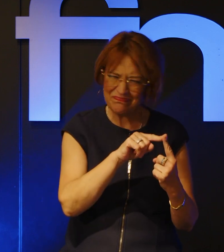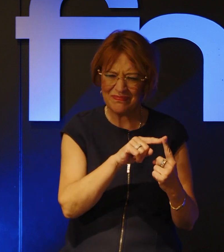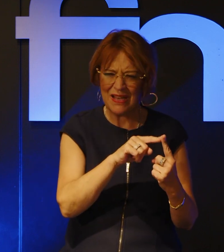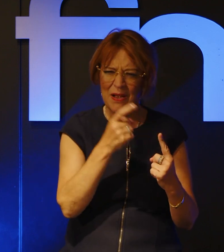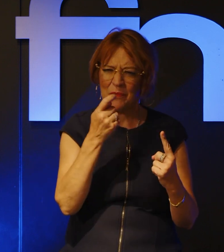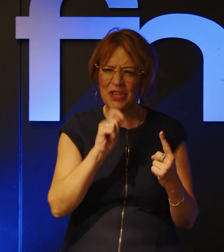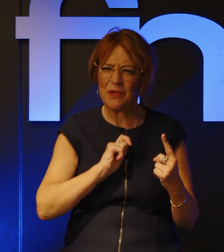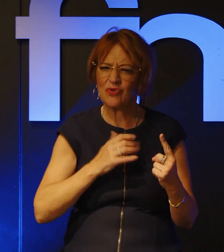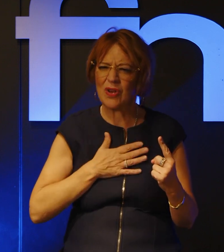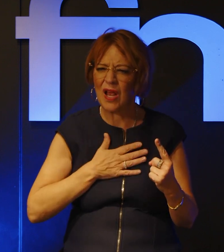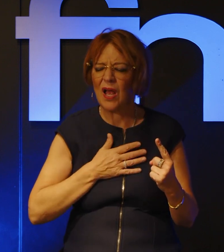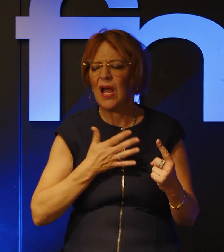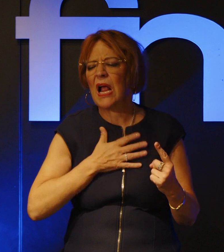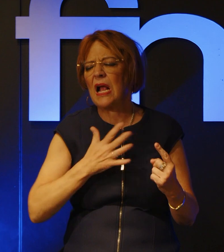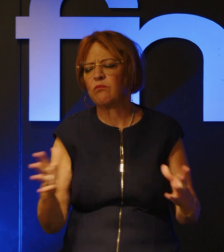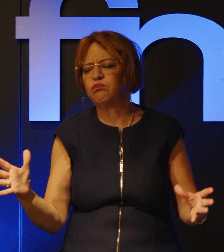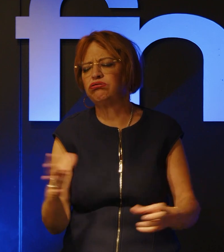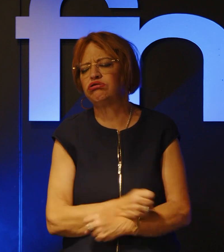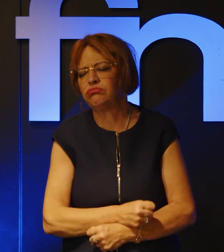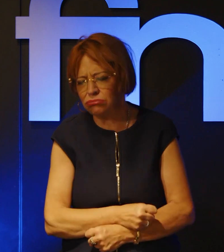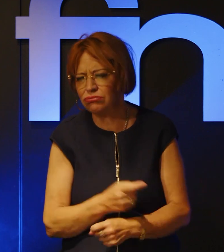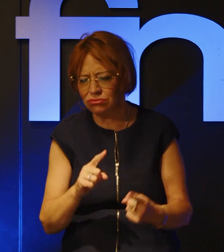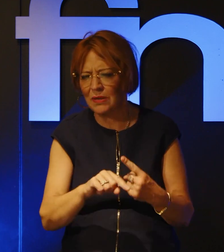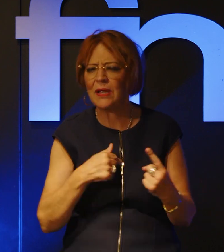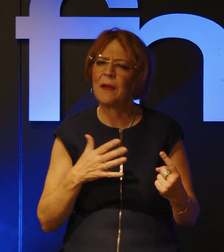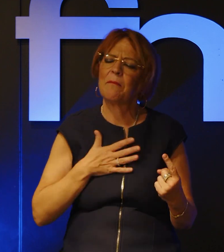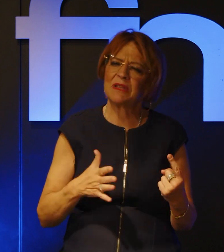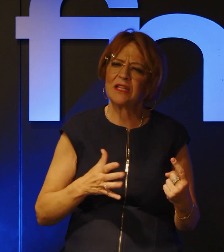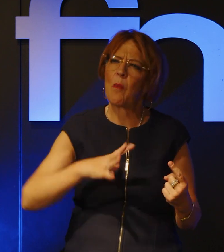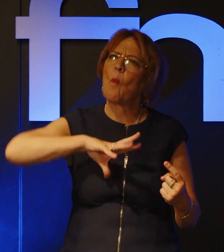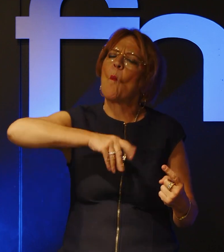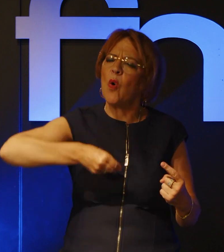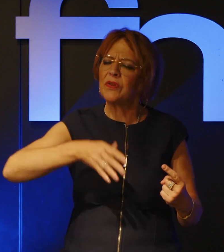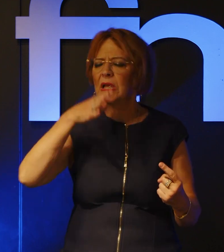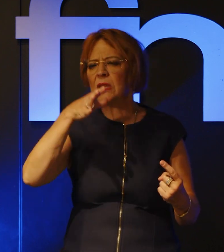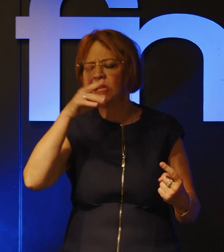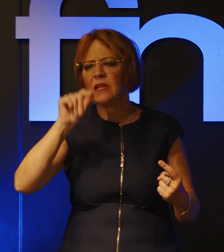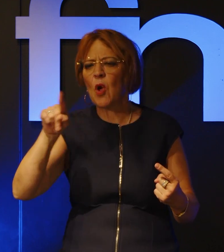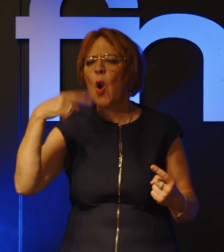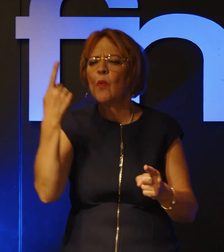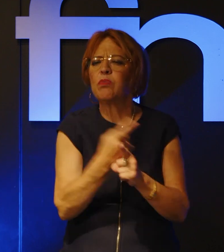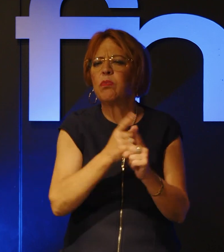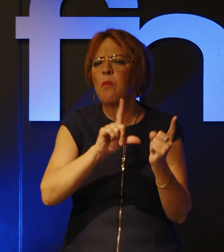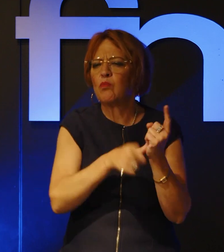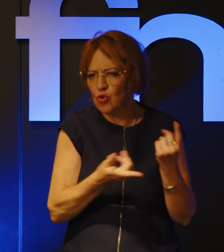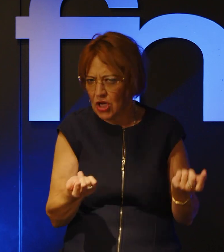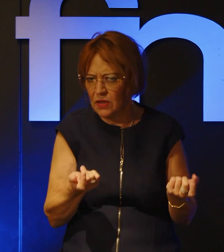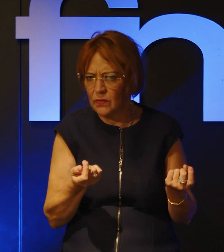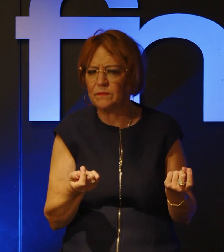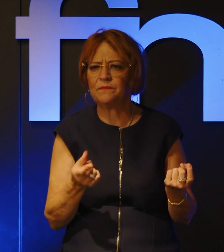pouco emocionalmente esgotada Cans ada e apeteceu-me sair para o mundo manifestar-se com outro tipo de projetos e